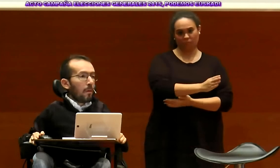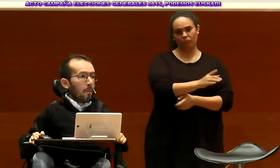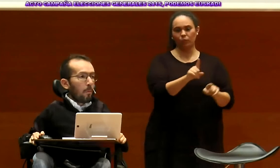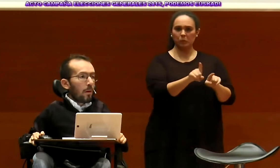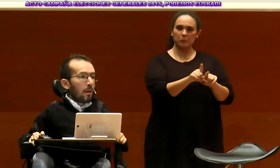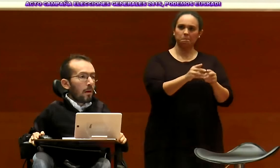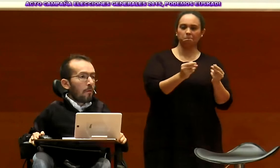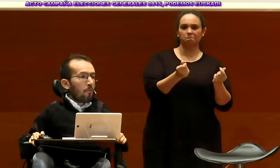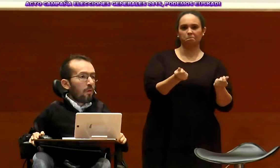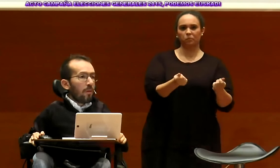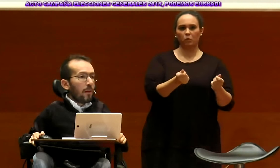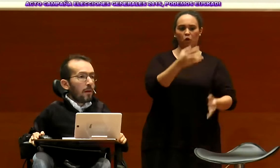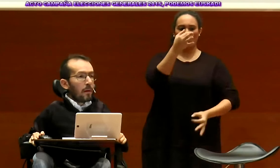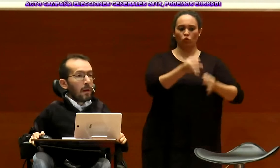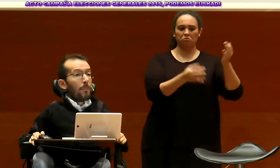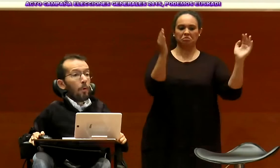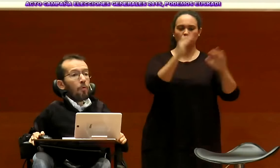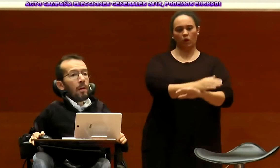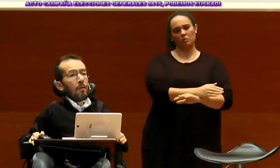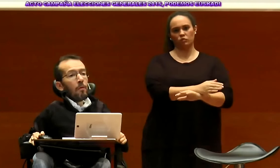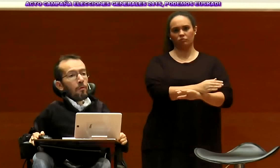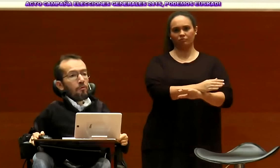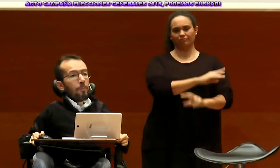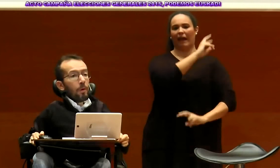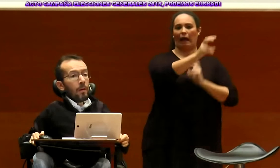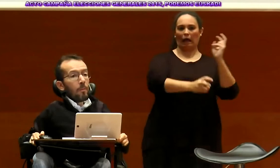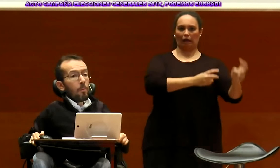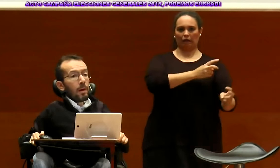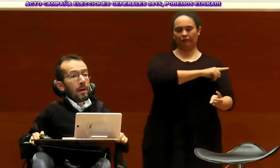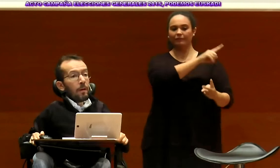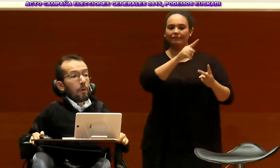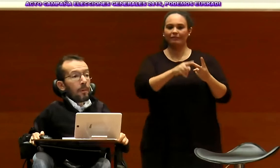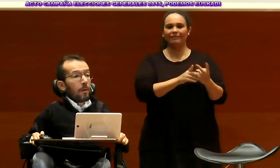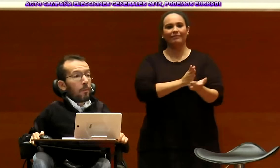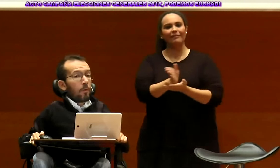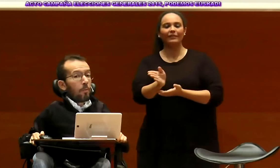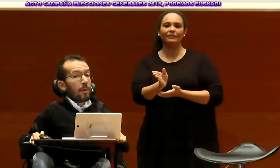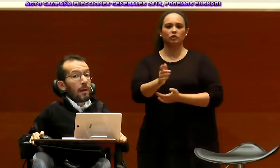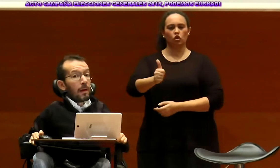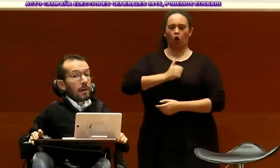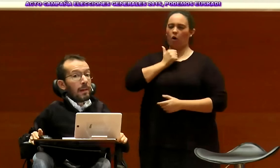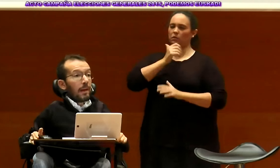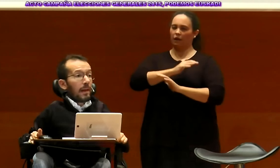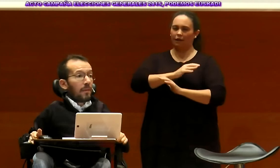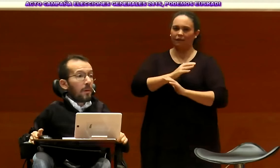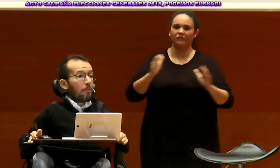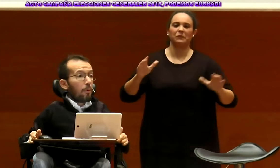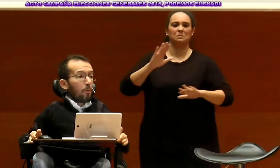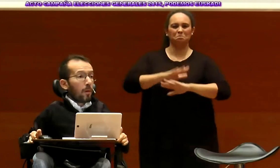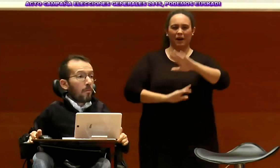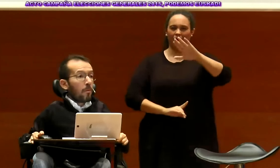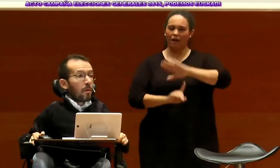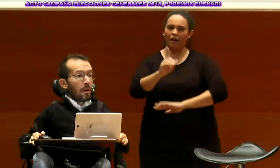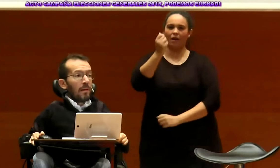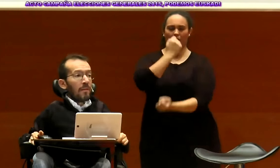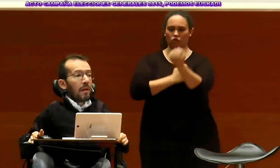solventan una injusticia y por otro lado, suponen una enorme oportunidad de crecimiento